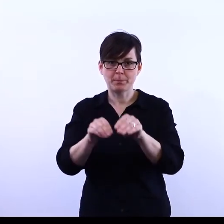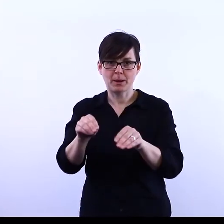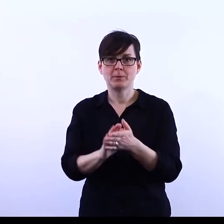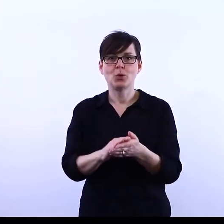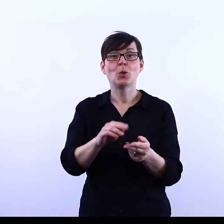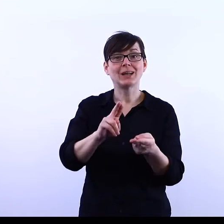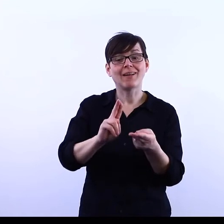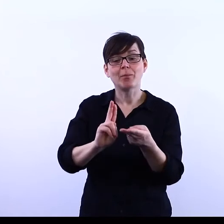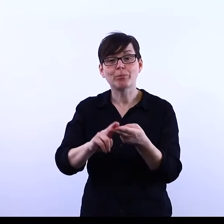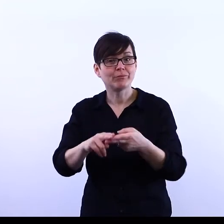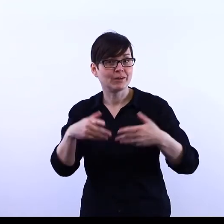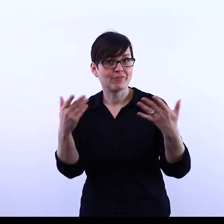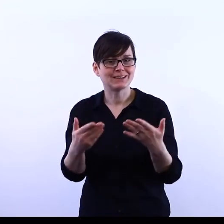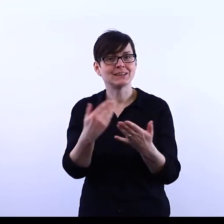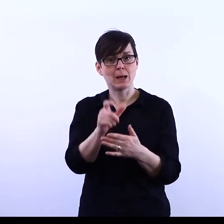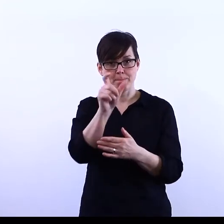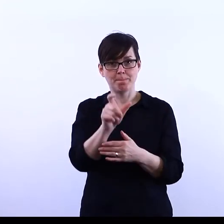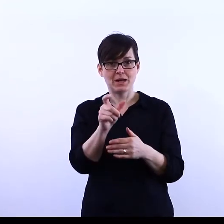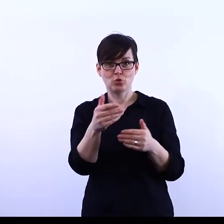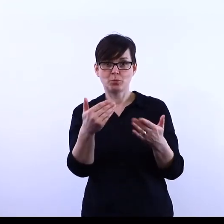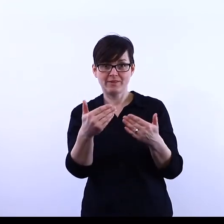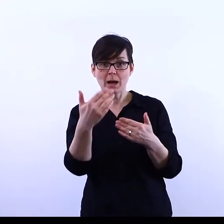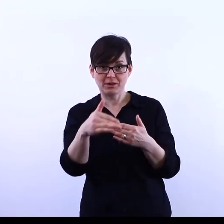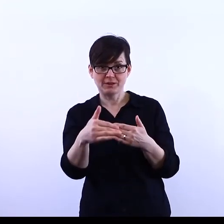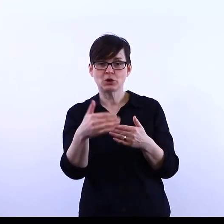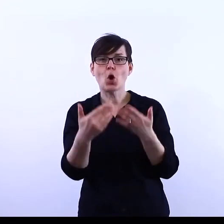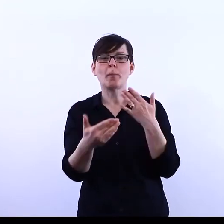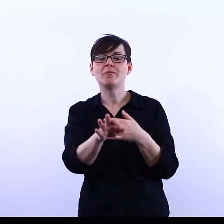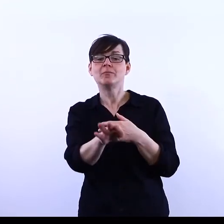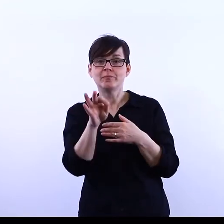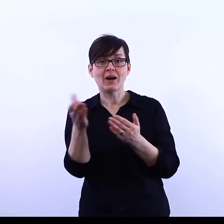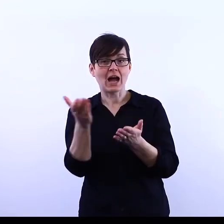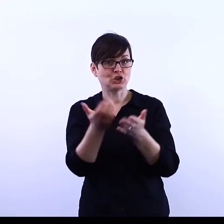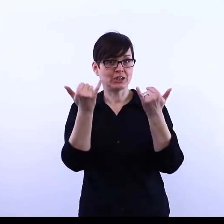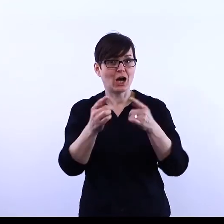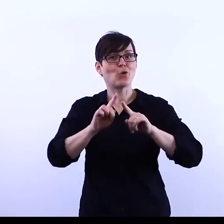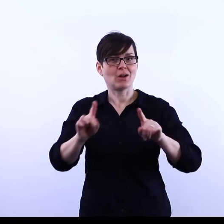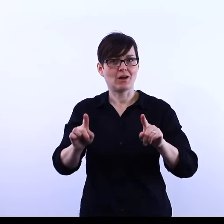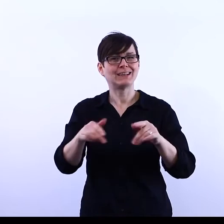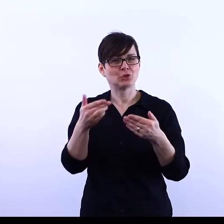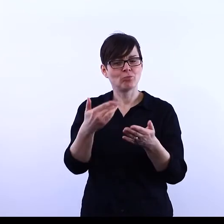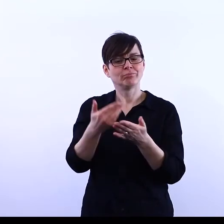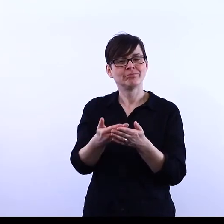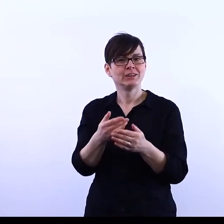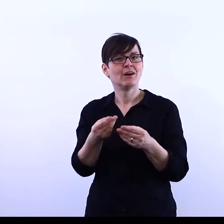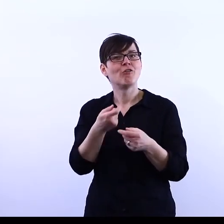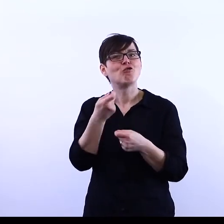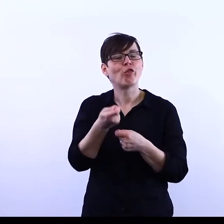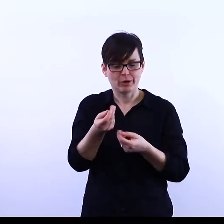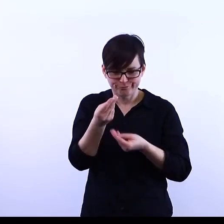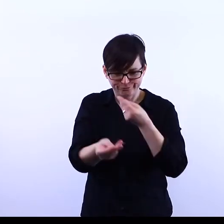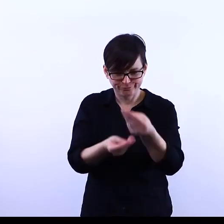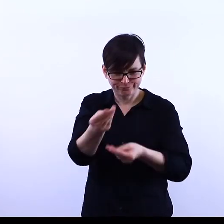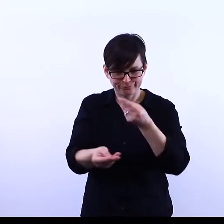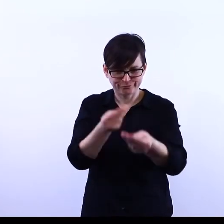Person, die sich da beworben hat, schlussendlich von uns ausgewählt oder nicht. So, und das war quasi das Lernfutter. Und